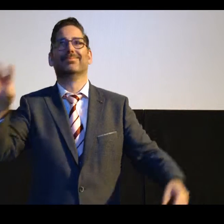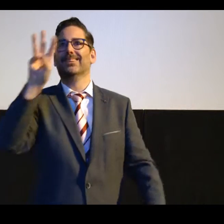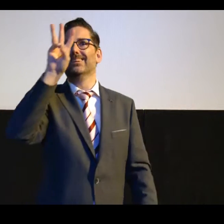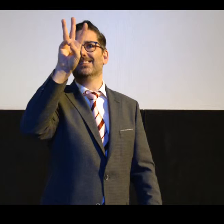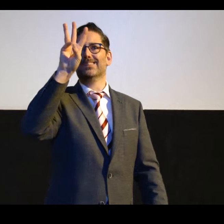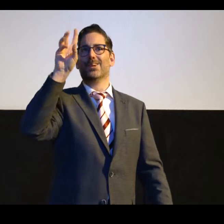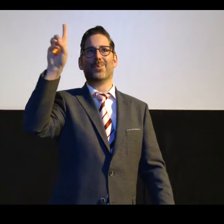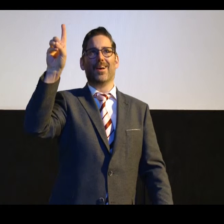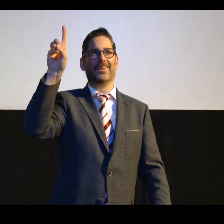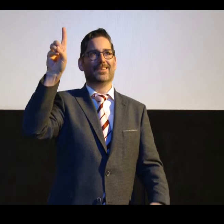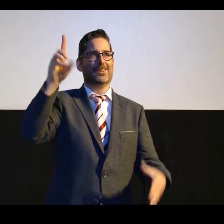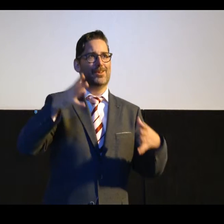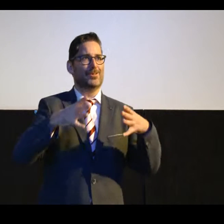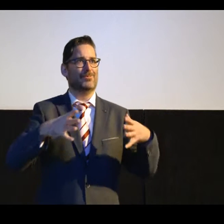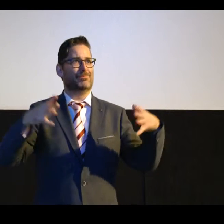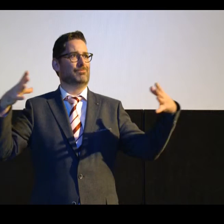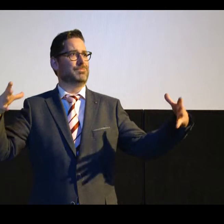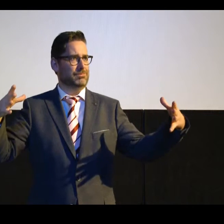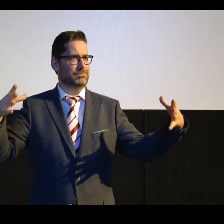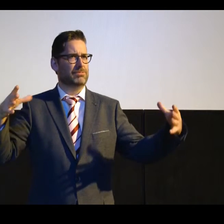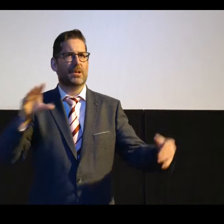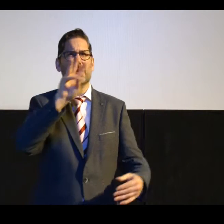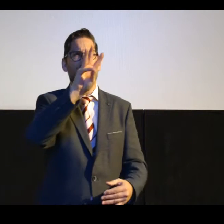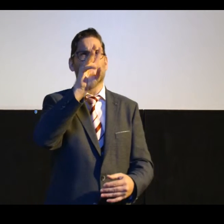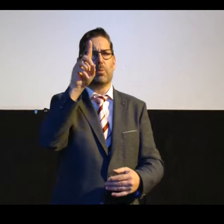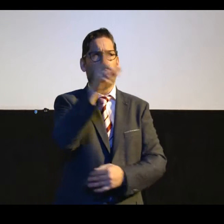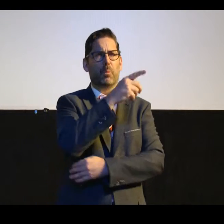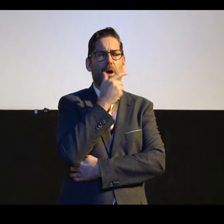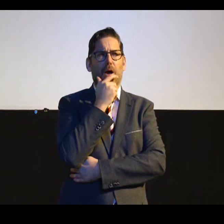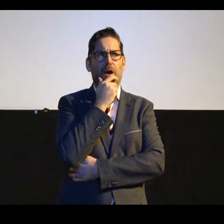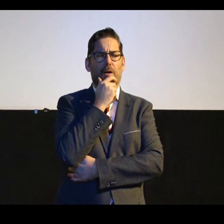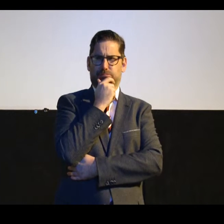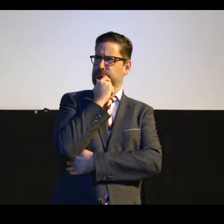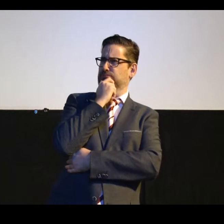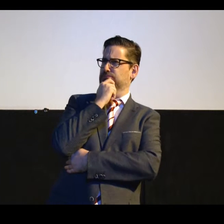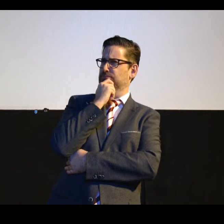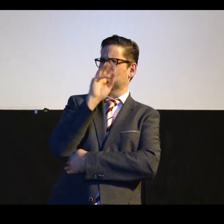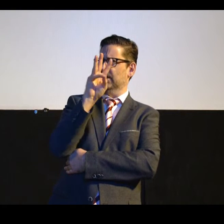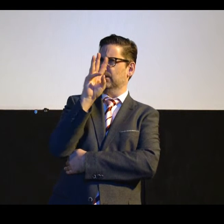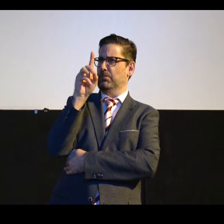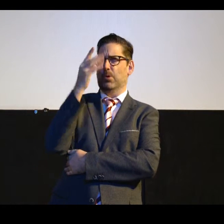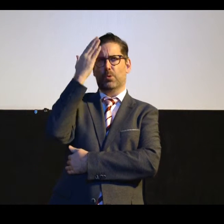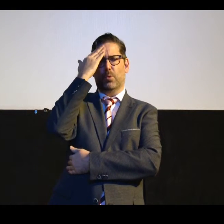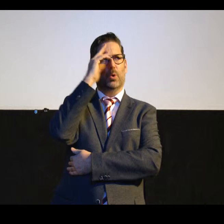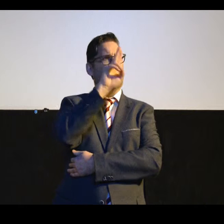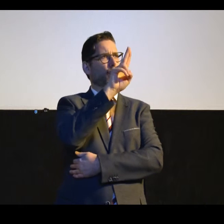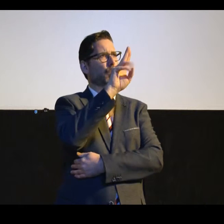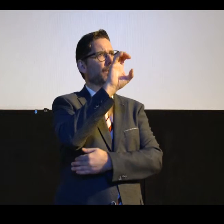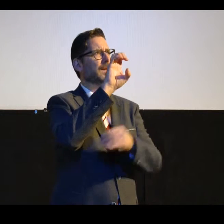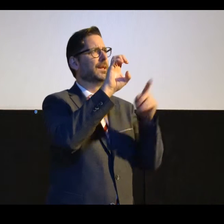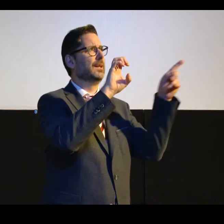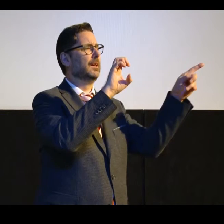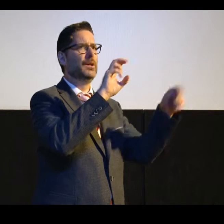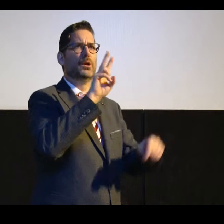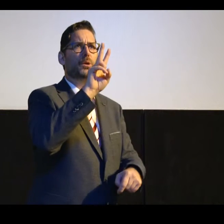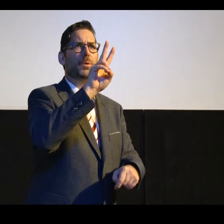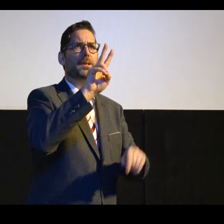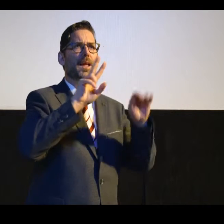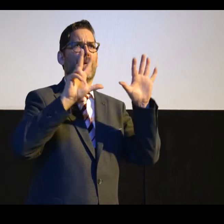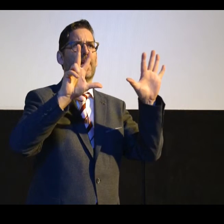Ese pequeño grupo de países a lo largo del tiempo ha ido creciendo hasta contar hoy en día con 31 asociaciones nacionales por toda